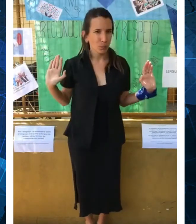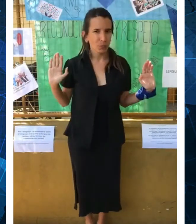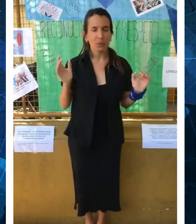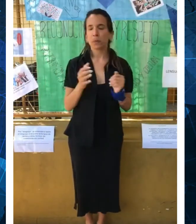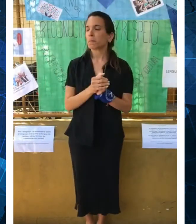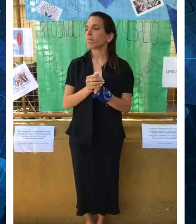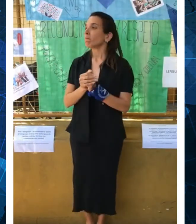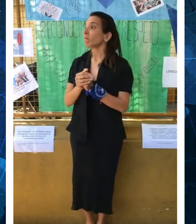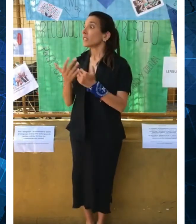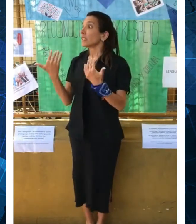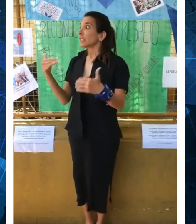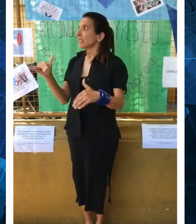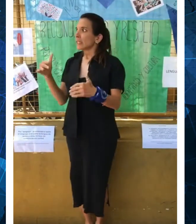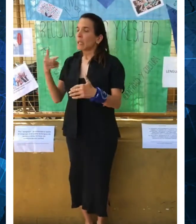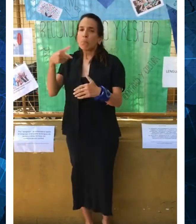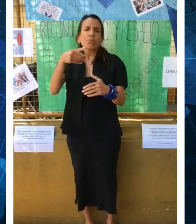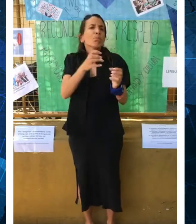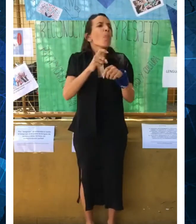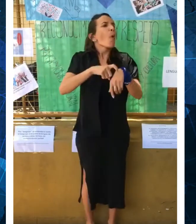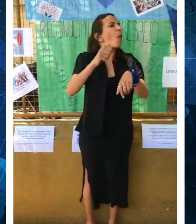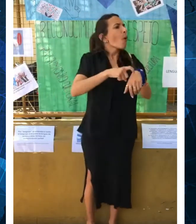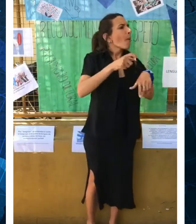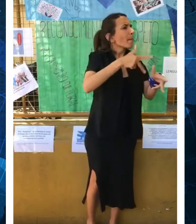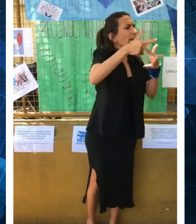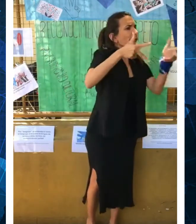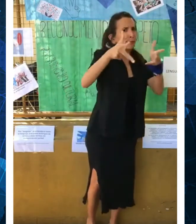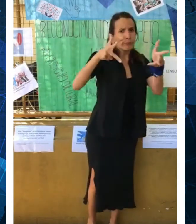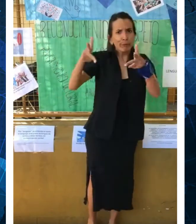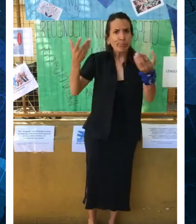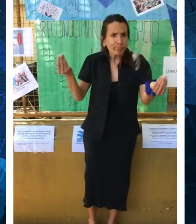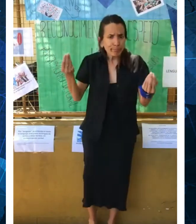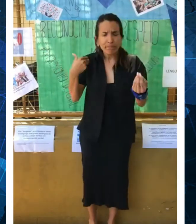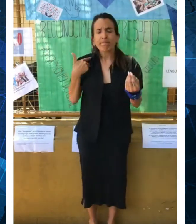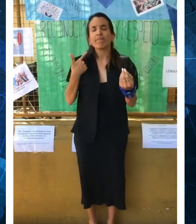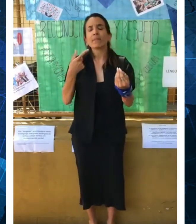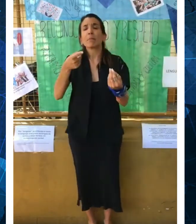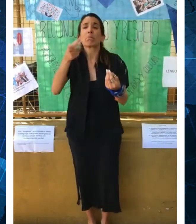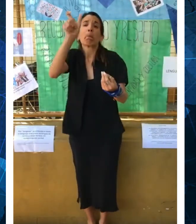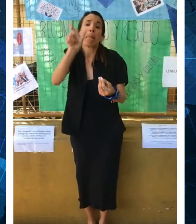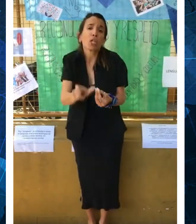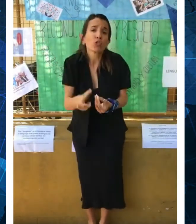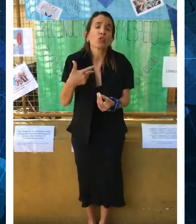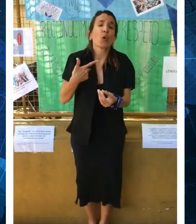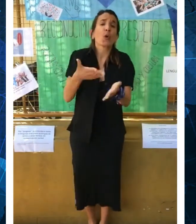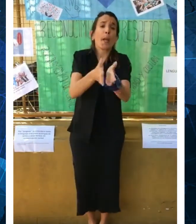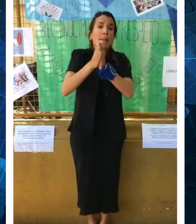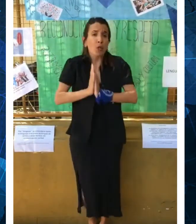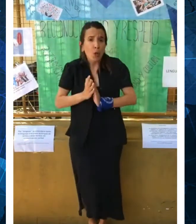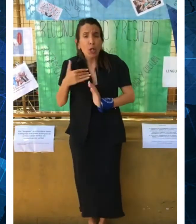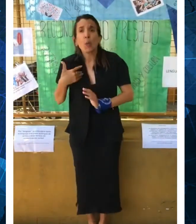Acabamos de tener una reunión con el vicedirector del hospital, estuvimos hablando.